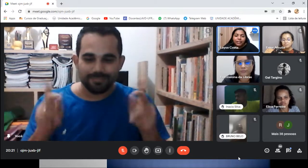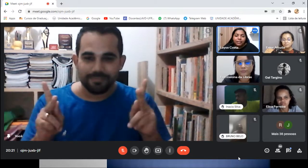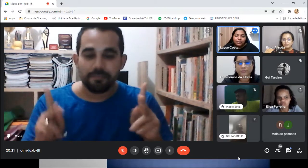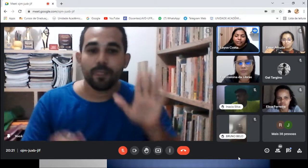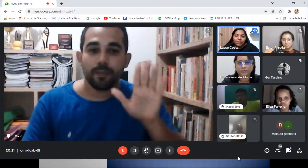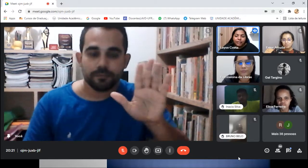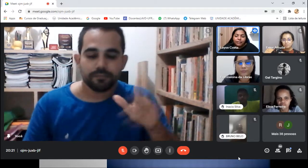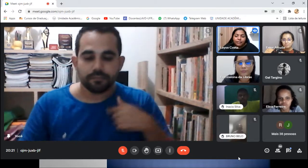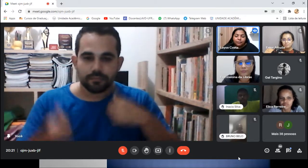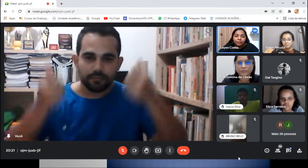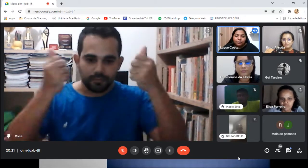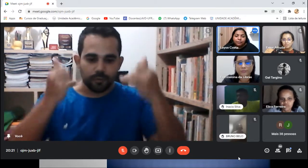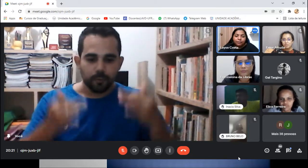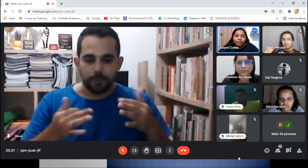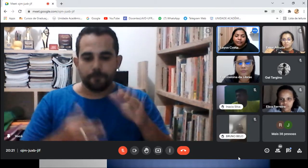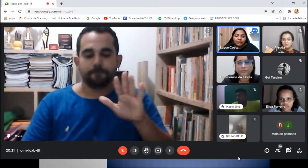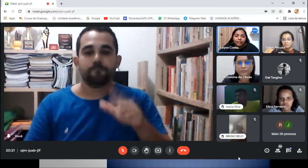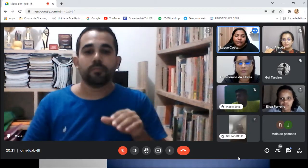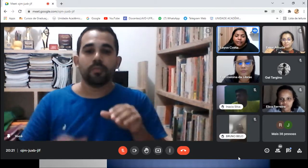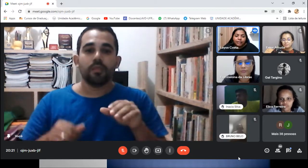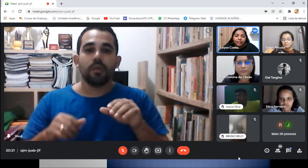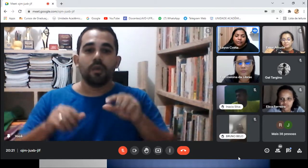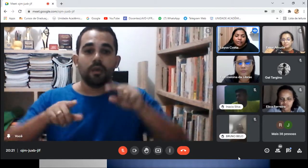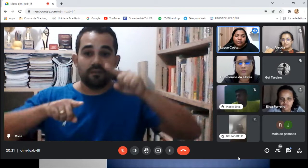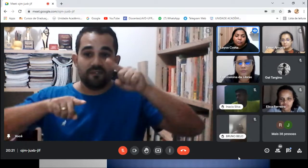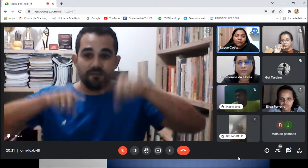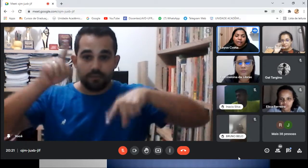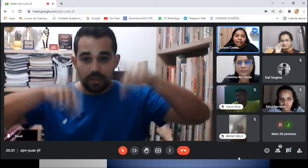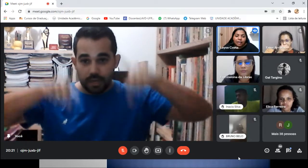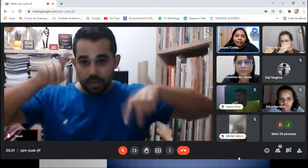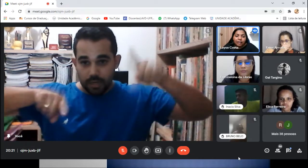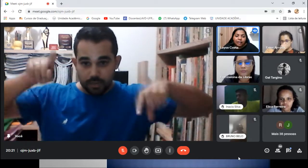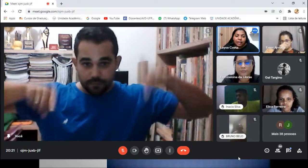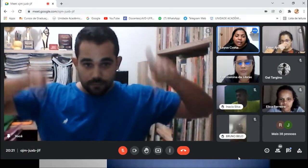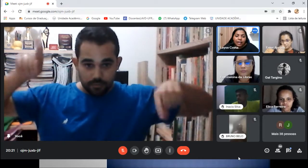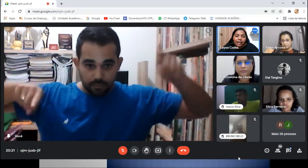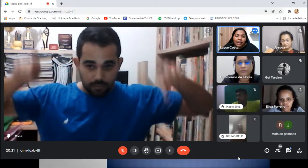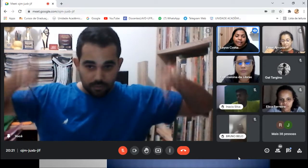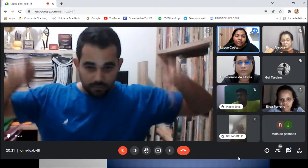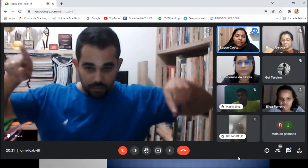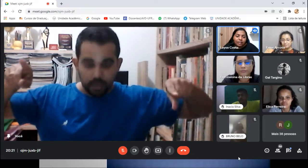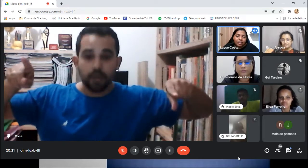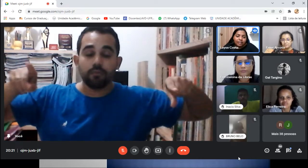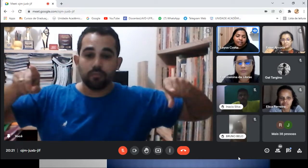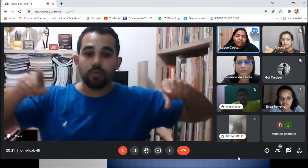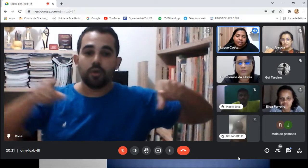dos sinais. Então, eu queria explicar. Há esta